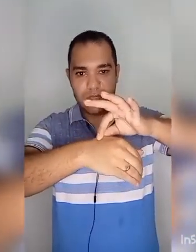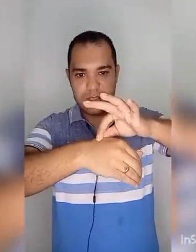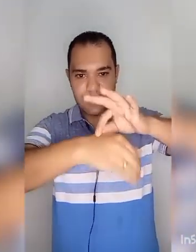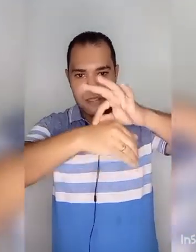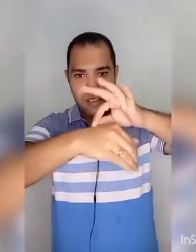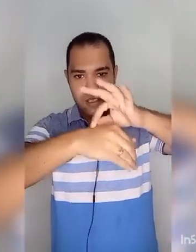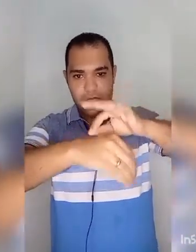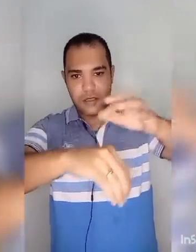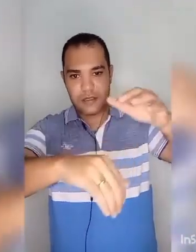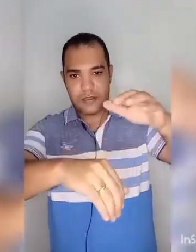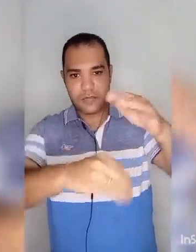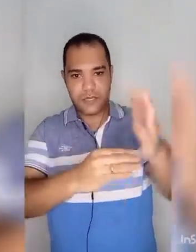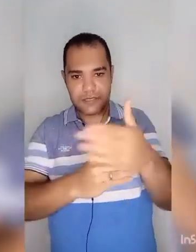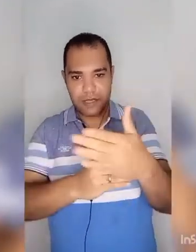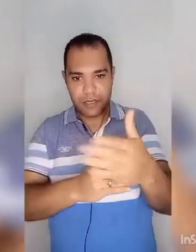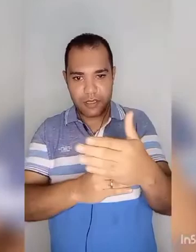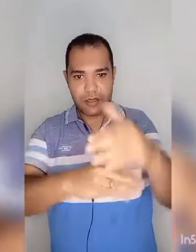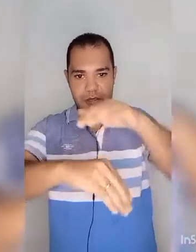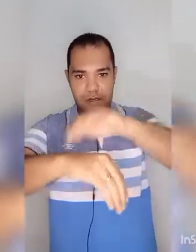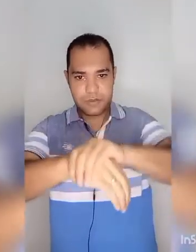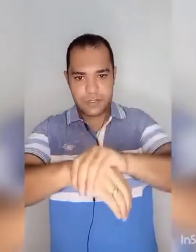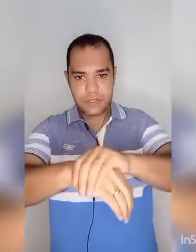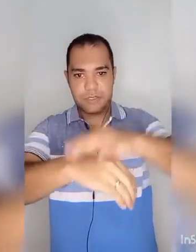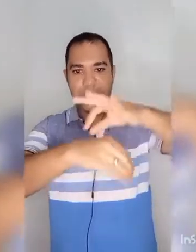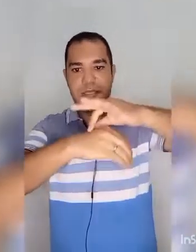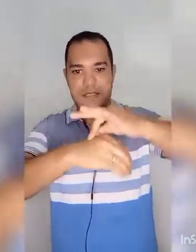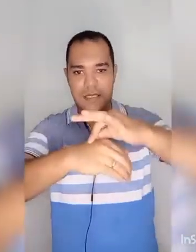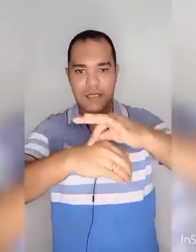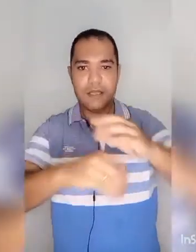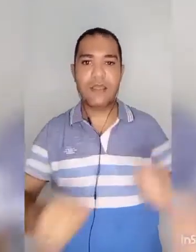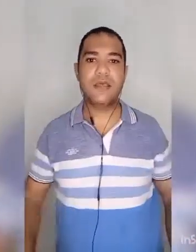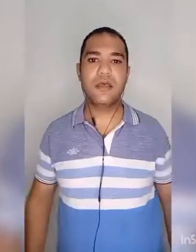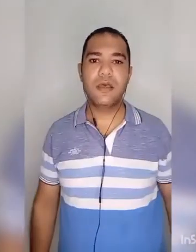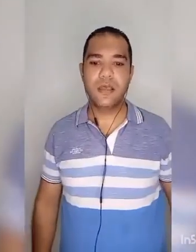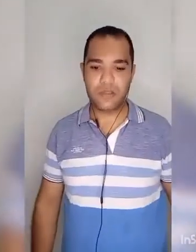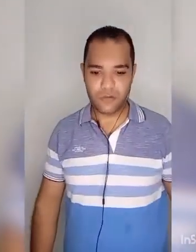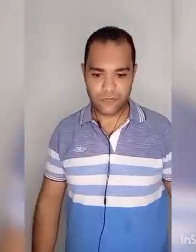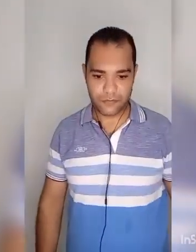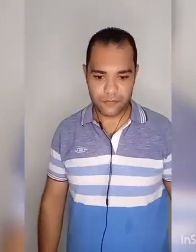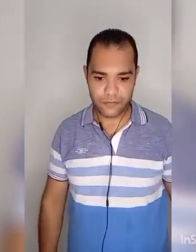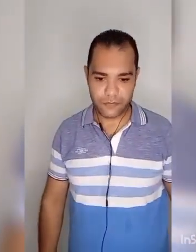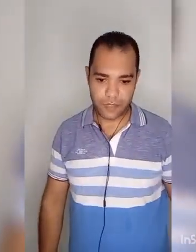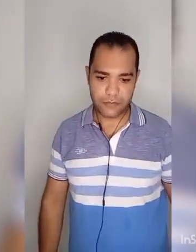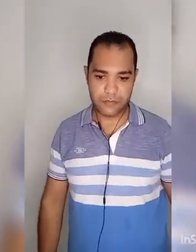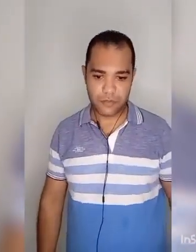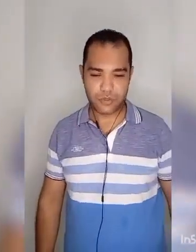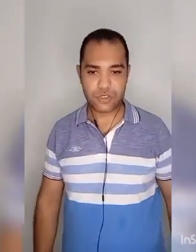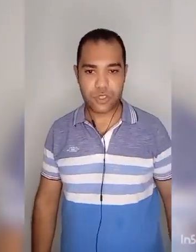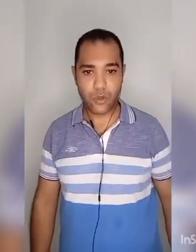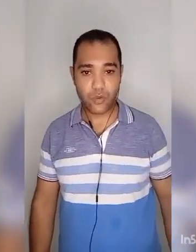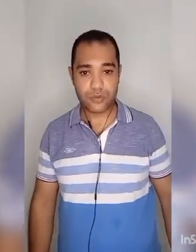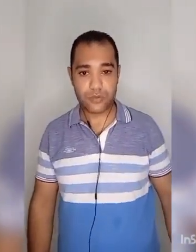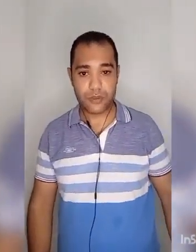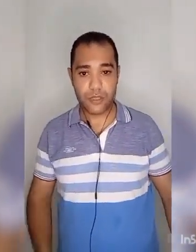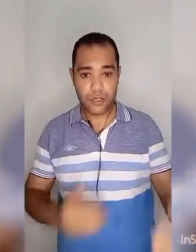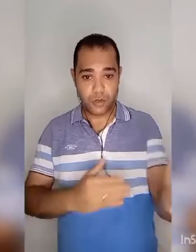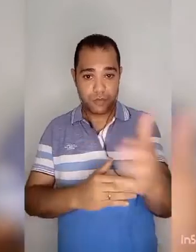الانسان، يبقى سمكة صديقة الانسان اللي هي الدولفين. طيب نخش الحوت. حوت بس